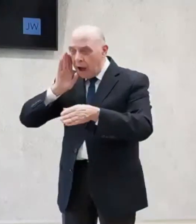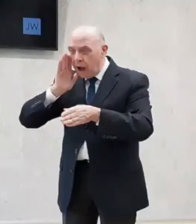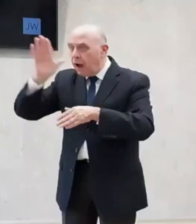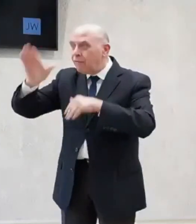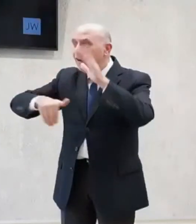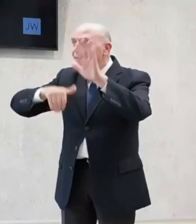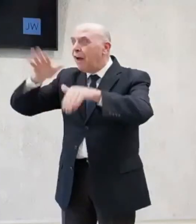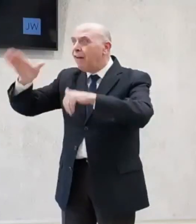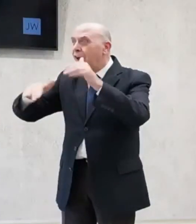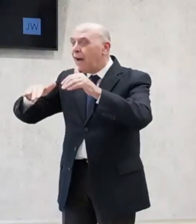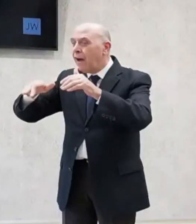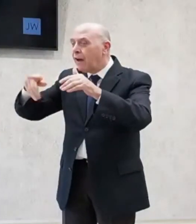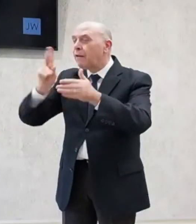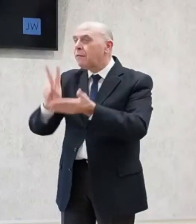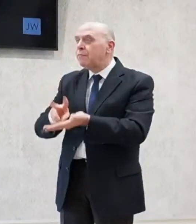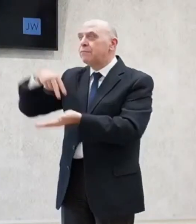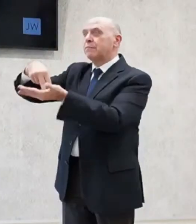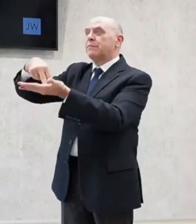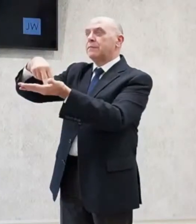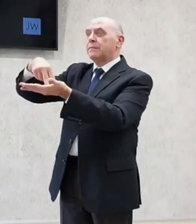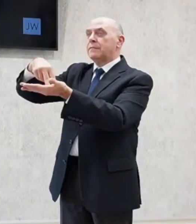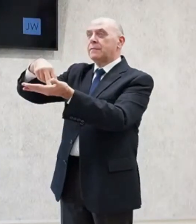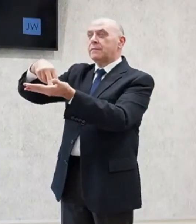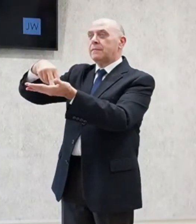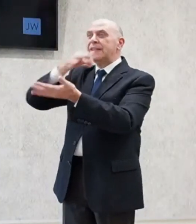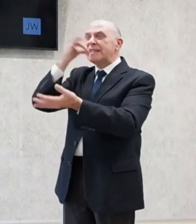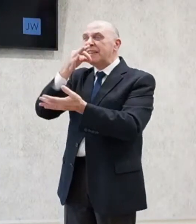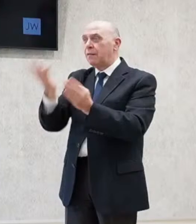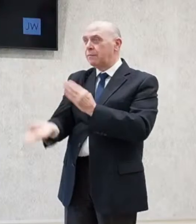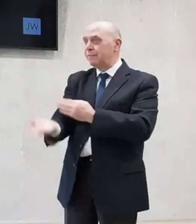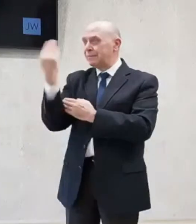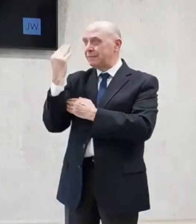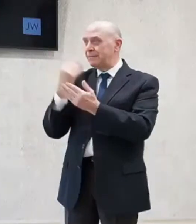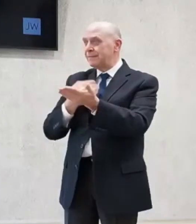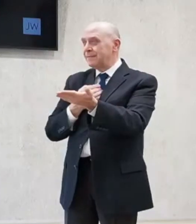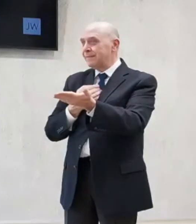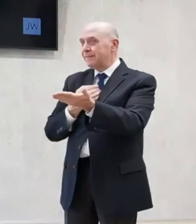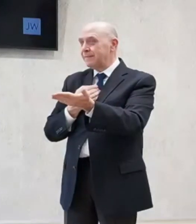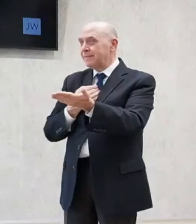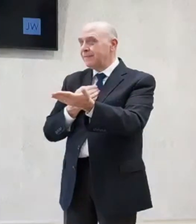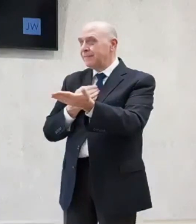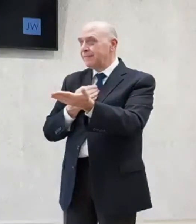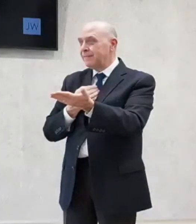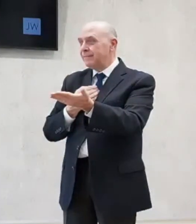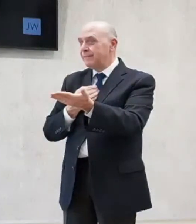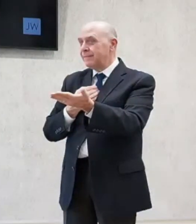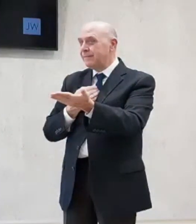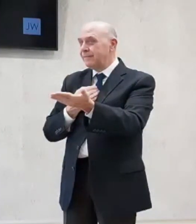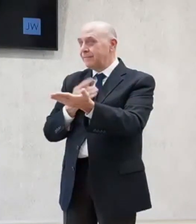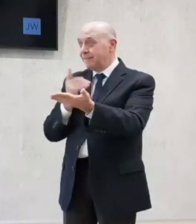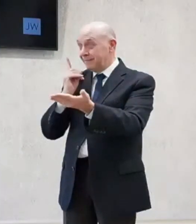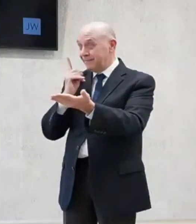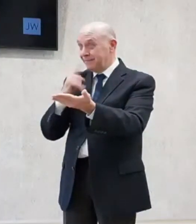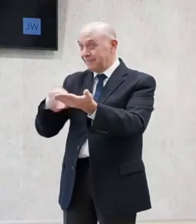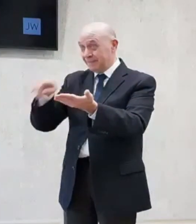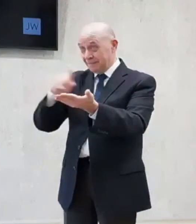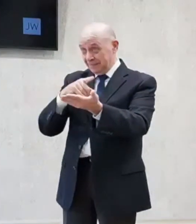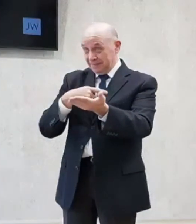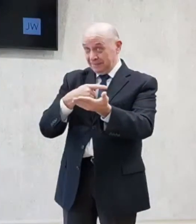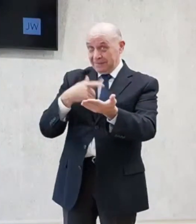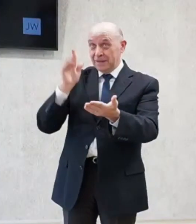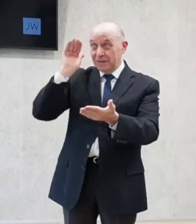usciranno significa che saranno risuscitati non è questa una meravigliosa